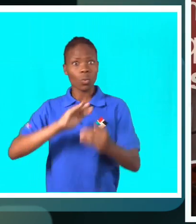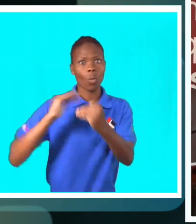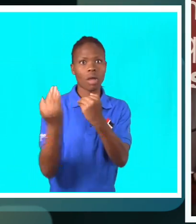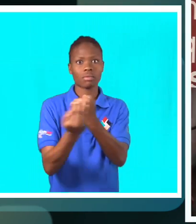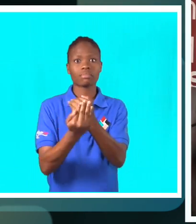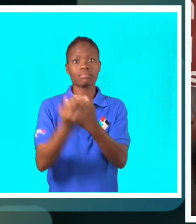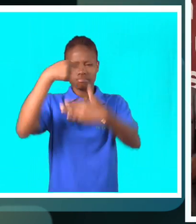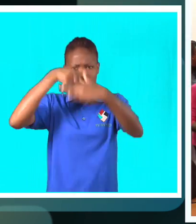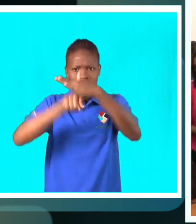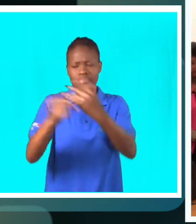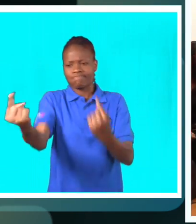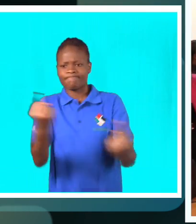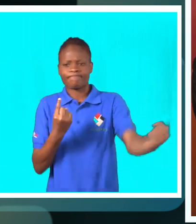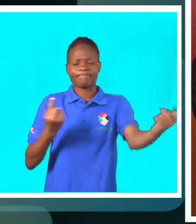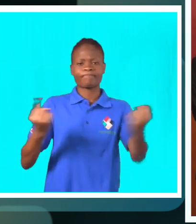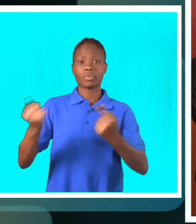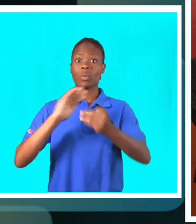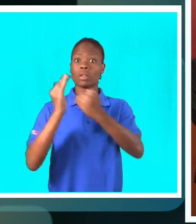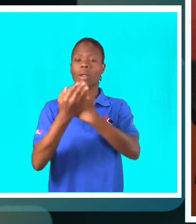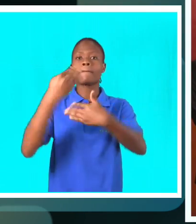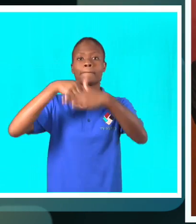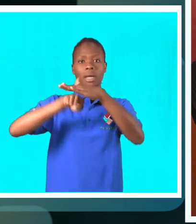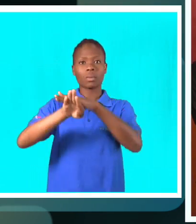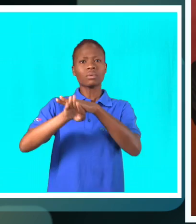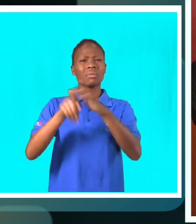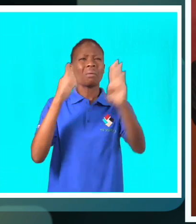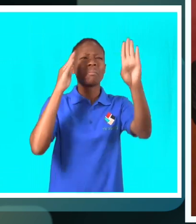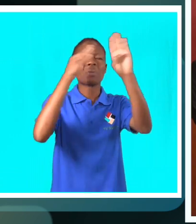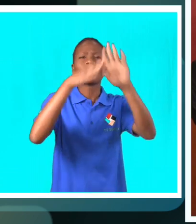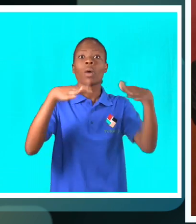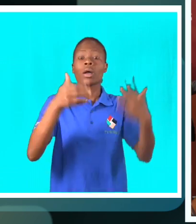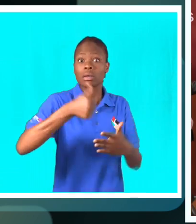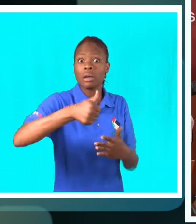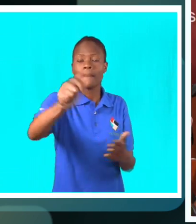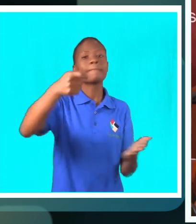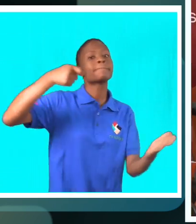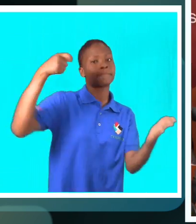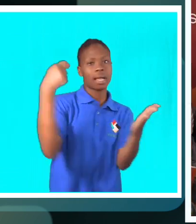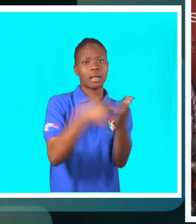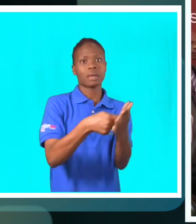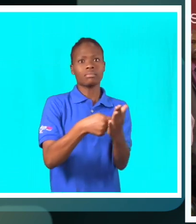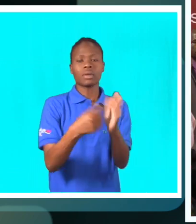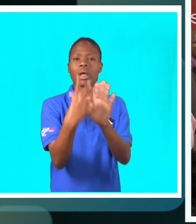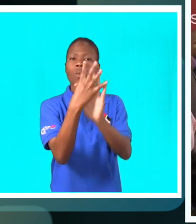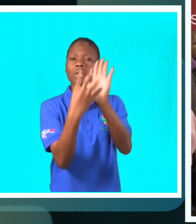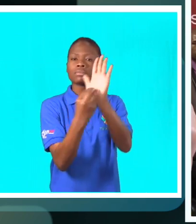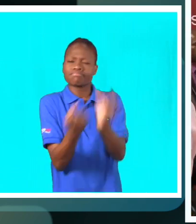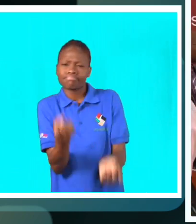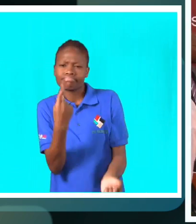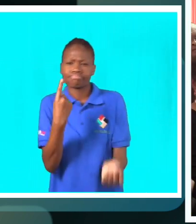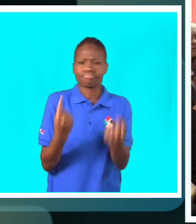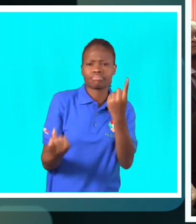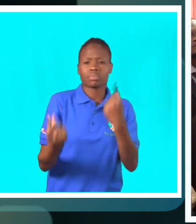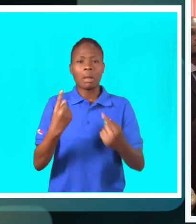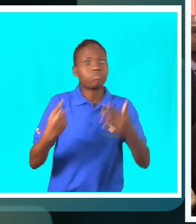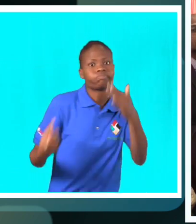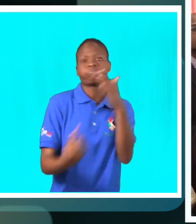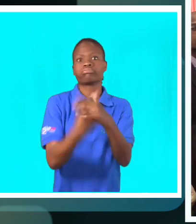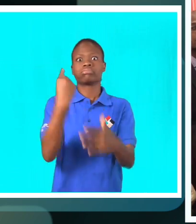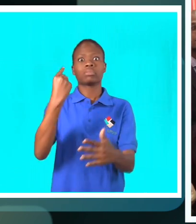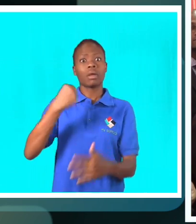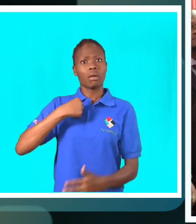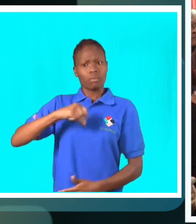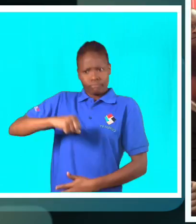contrato assinado entre um cliente e um banco ou uma seguradora, com o objetivo de garantir que ele possa pagar suas contas